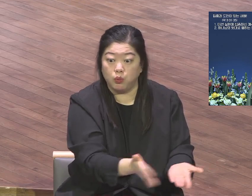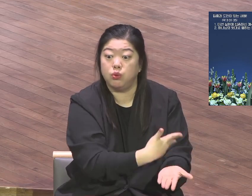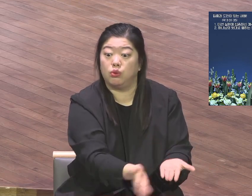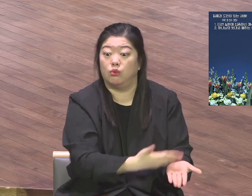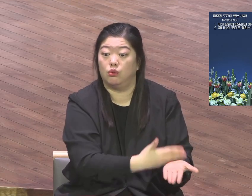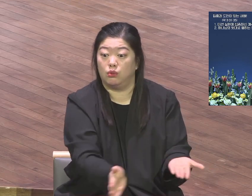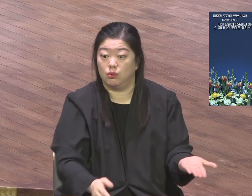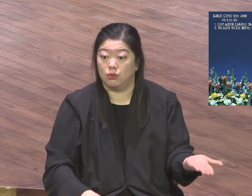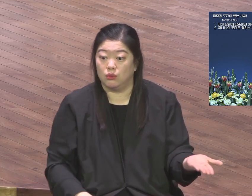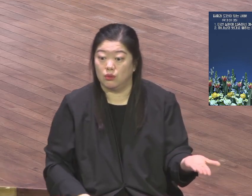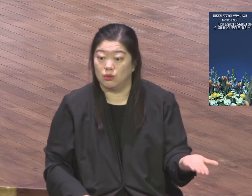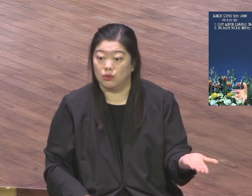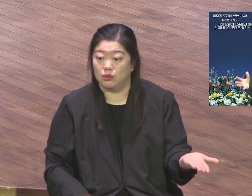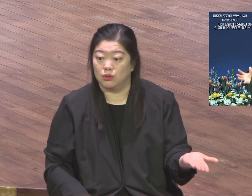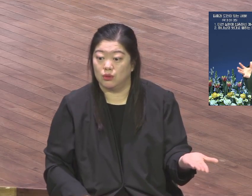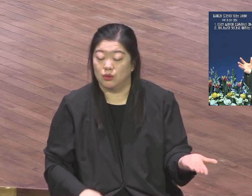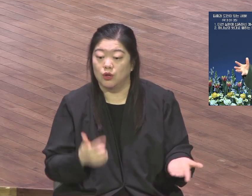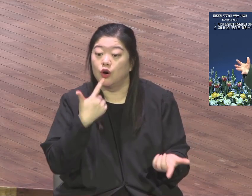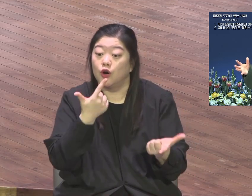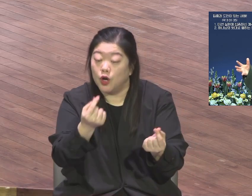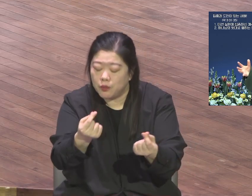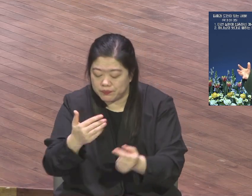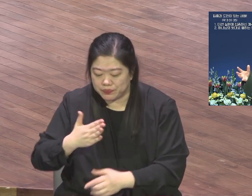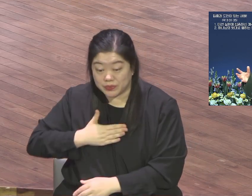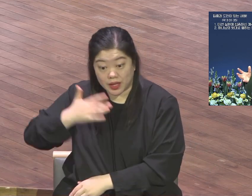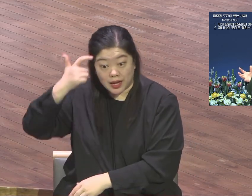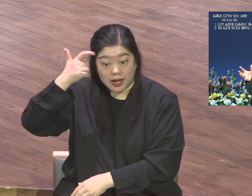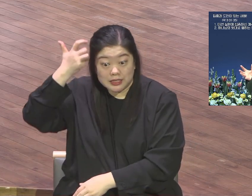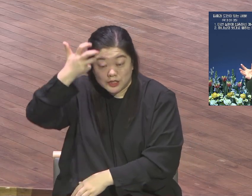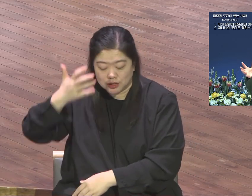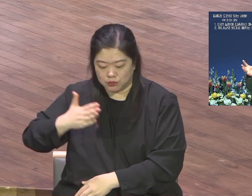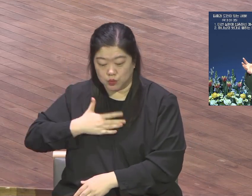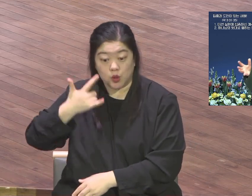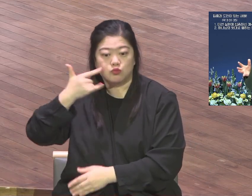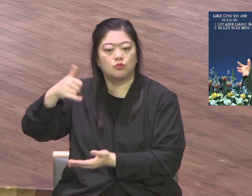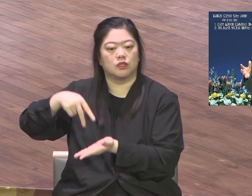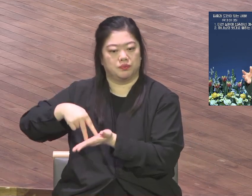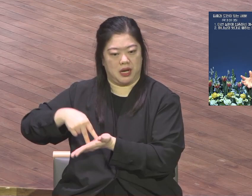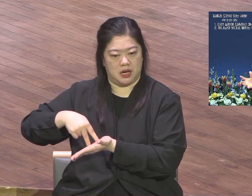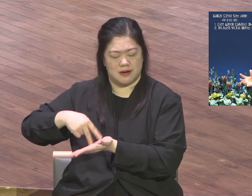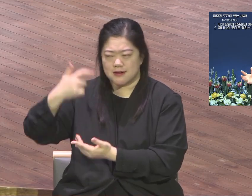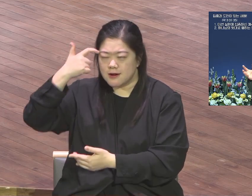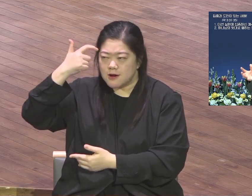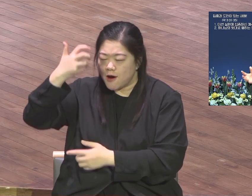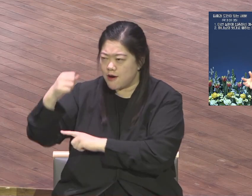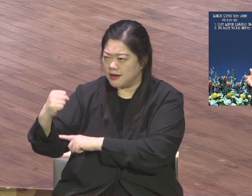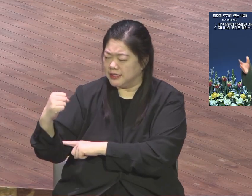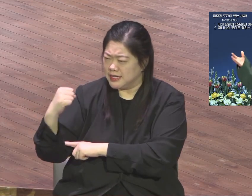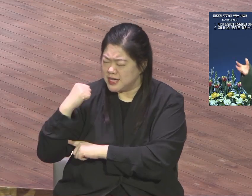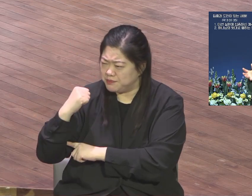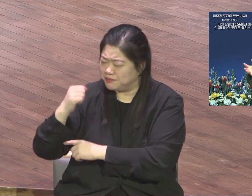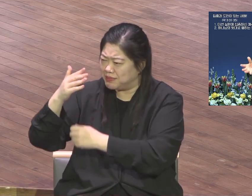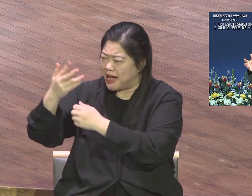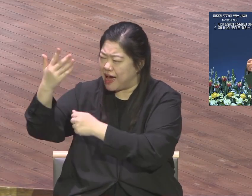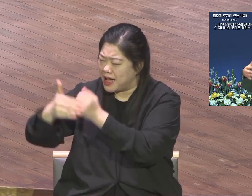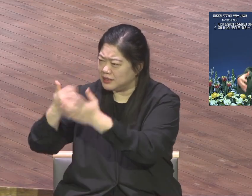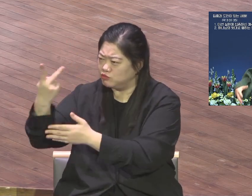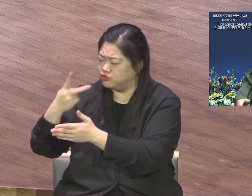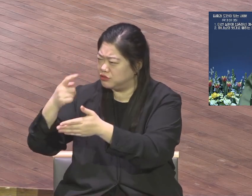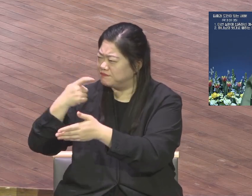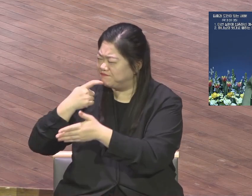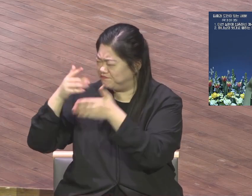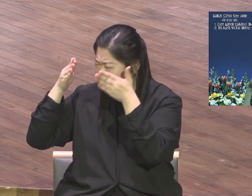하나님 그 줍니까? 영적 축복 주시는데, 영적 축복 주시는데 감당도 못할 거 다 날려버릴 거